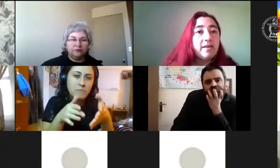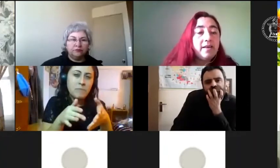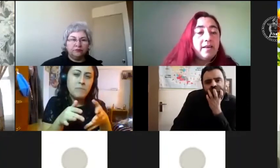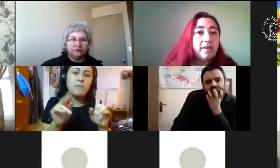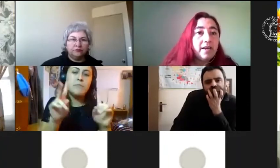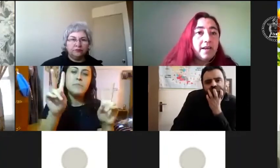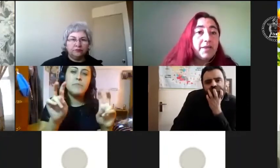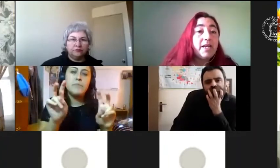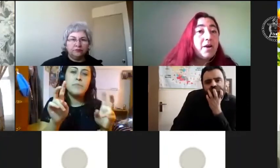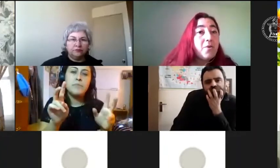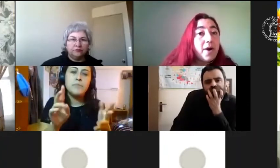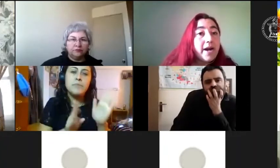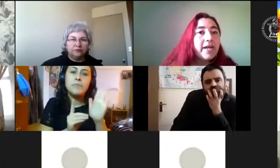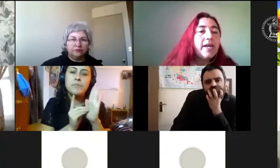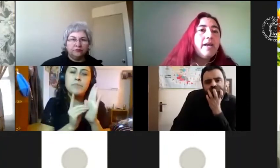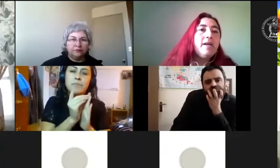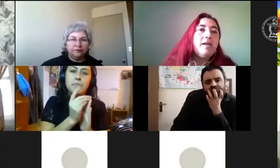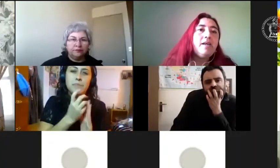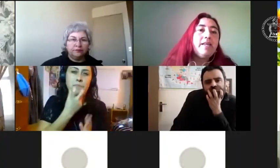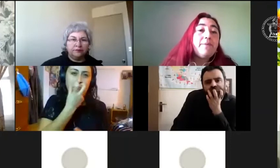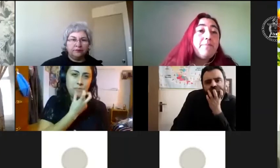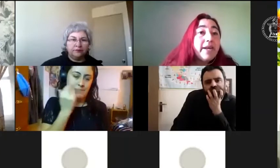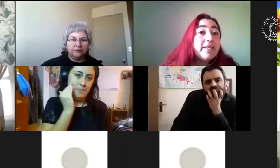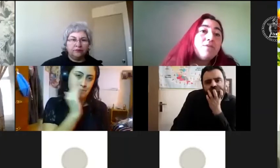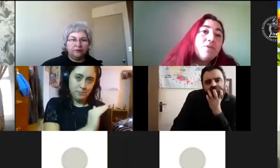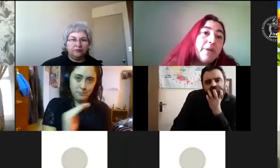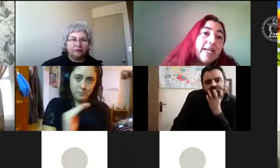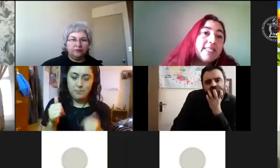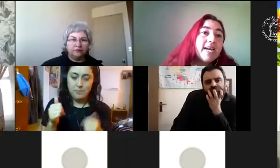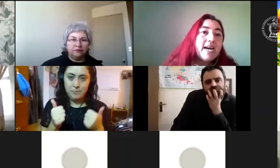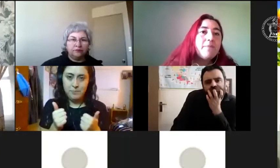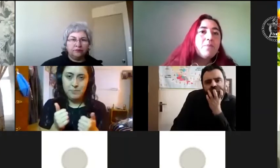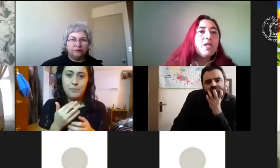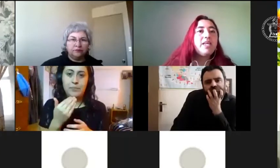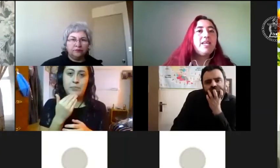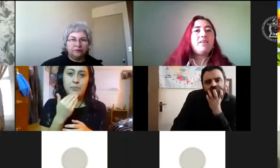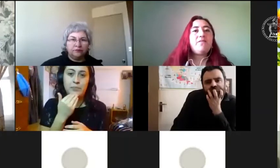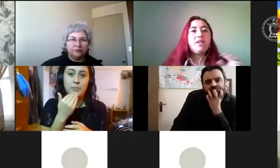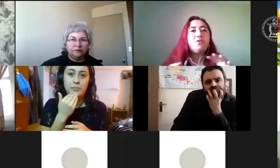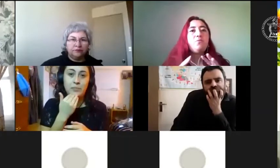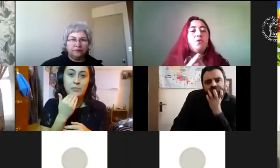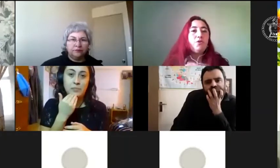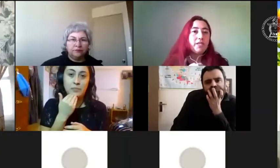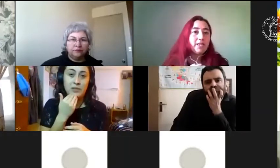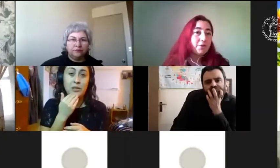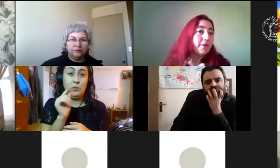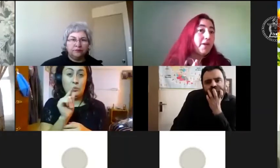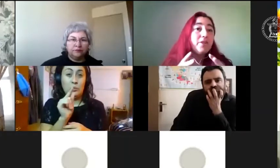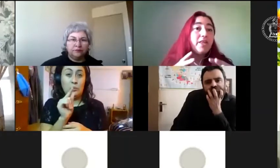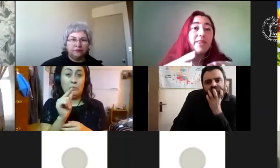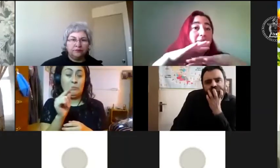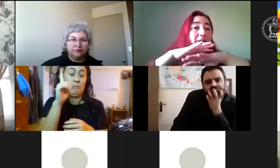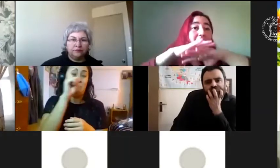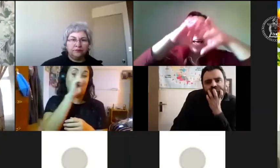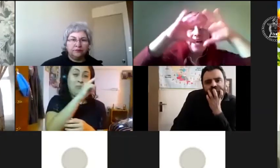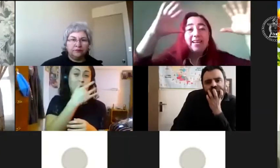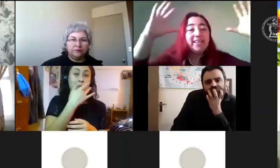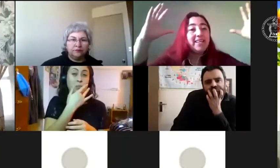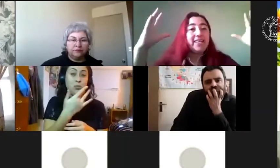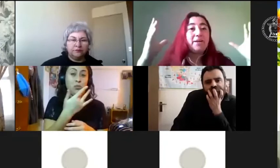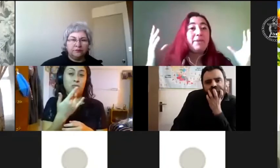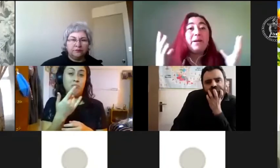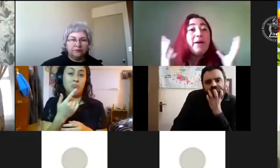habilidades del lenguaje, y también son bien a ciegas porque tiene que ver como con tratar de tomarlo desde la